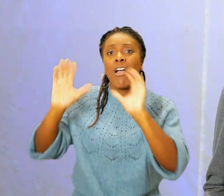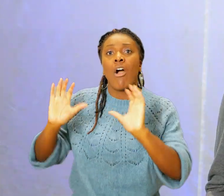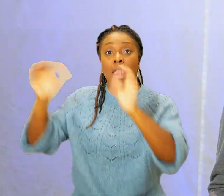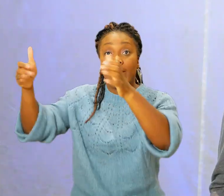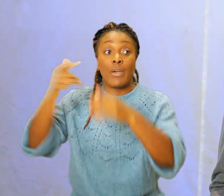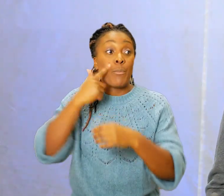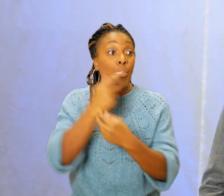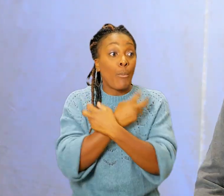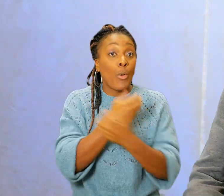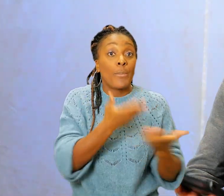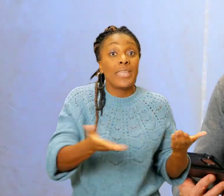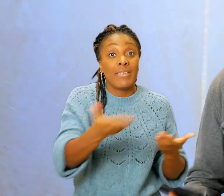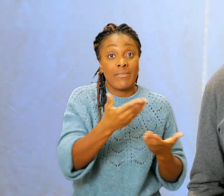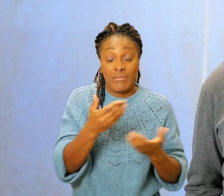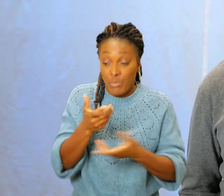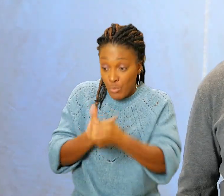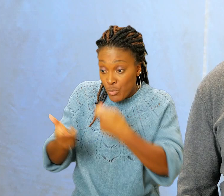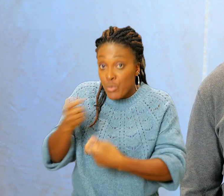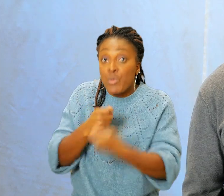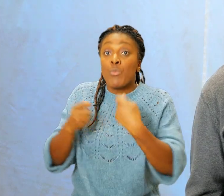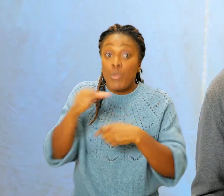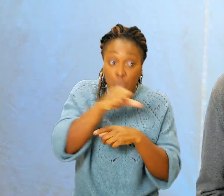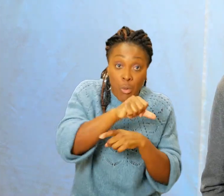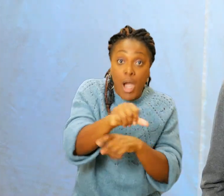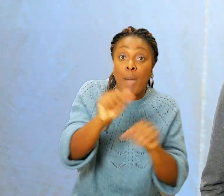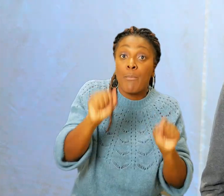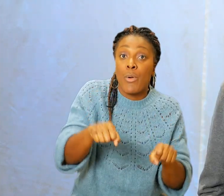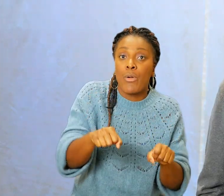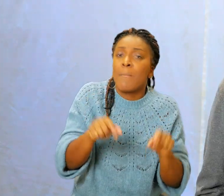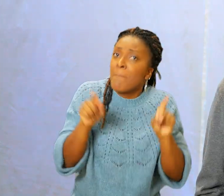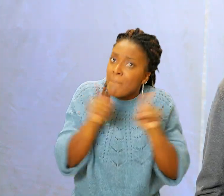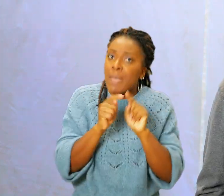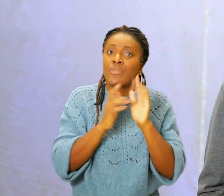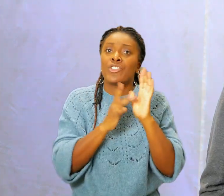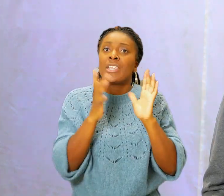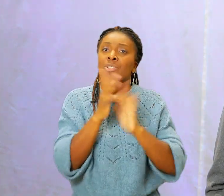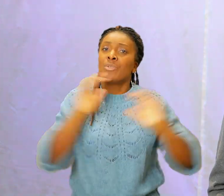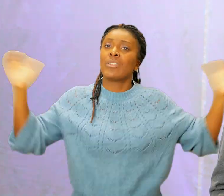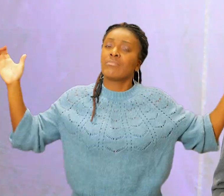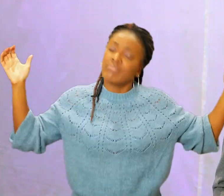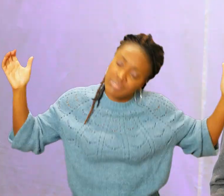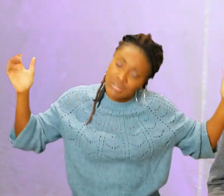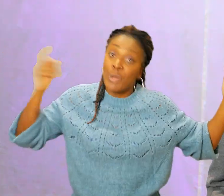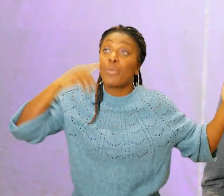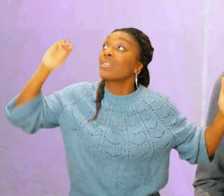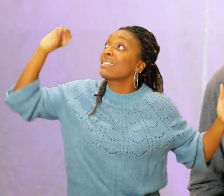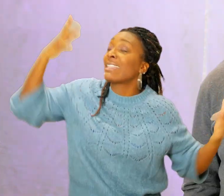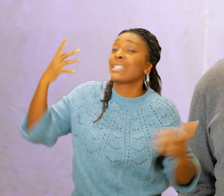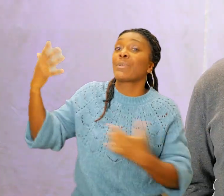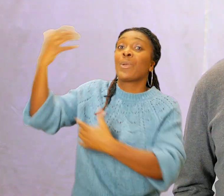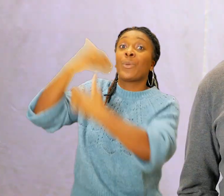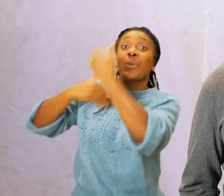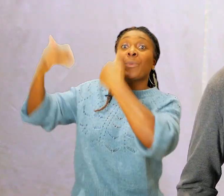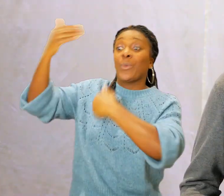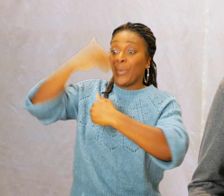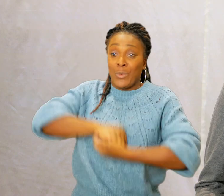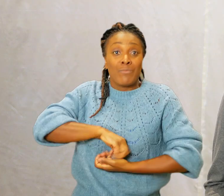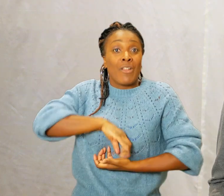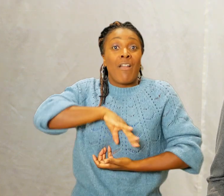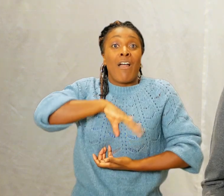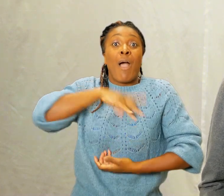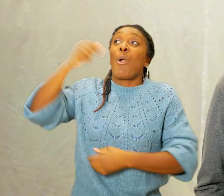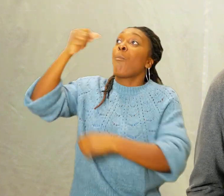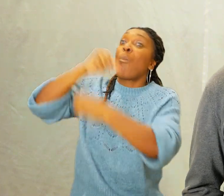abreuvées. Jésus-Christ a payé le prix pour que tu sois abreuvé par le Saint-Esprit dans ta vie. Jésus-Christ a payé le prix pour que tu